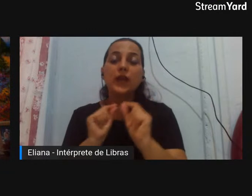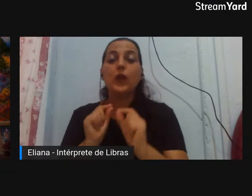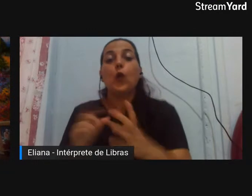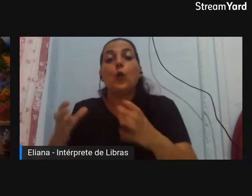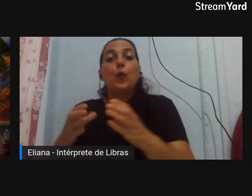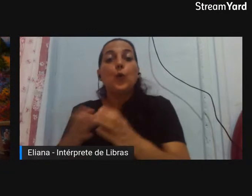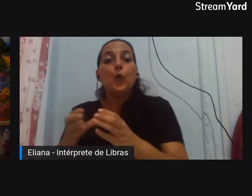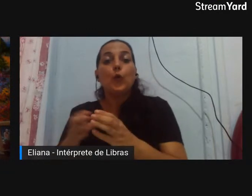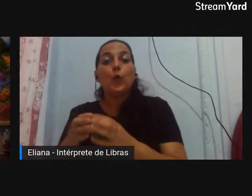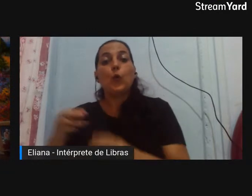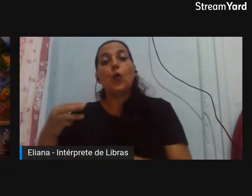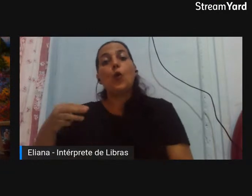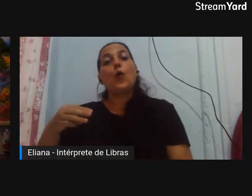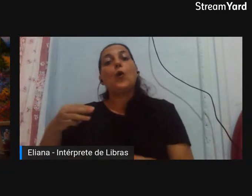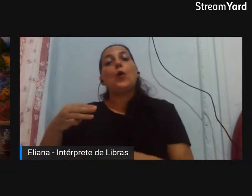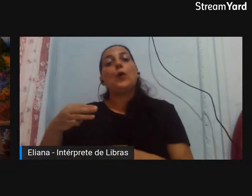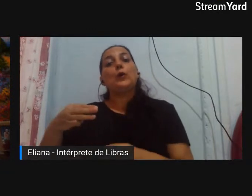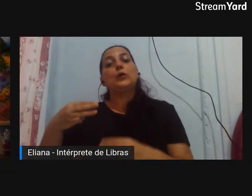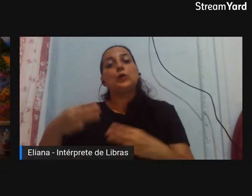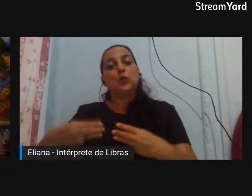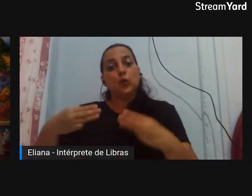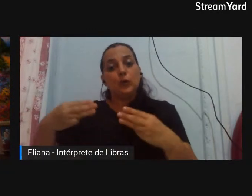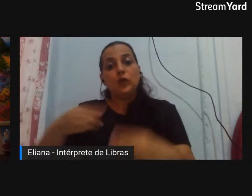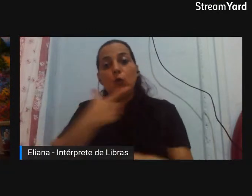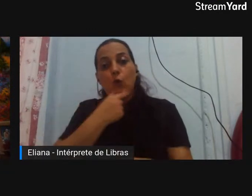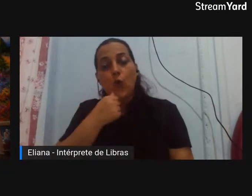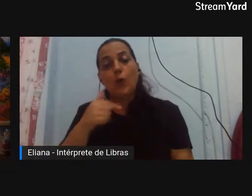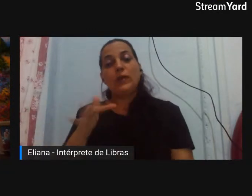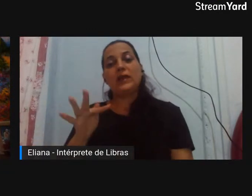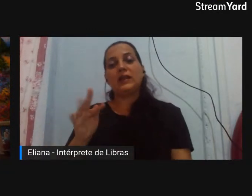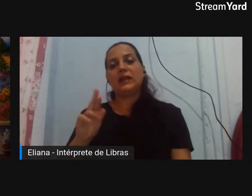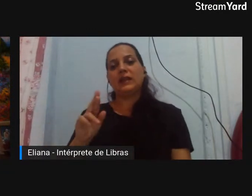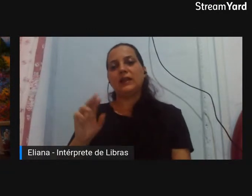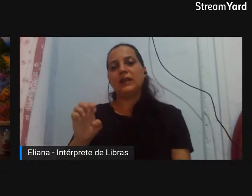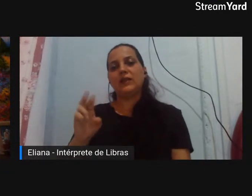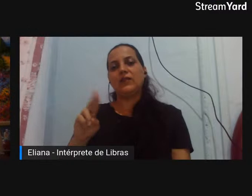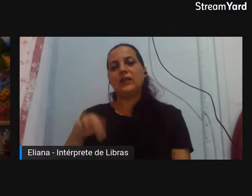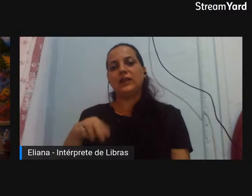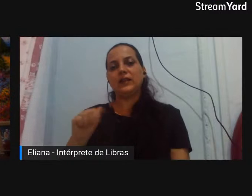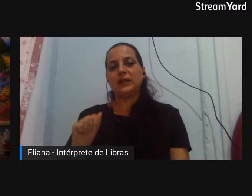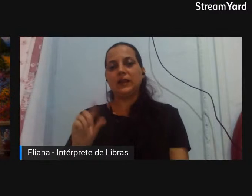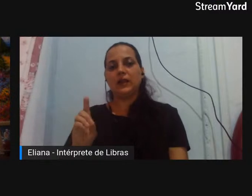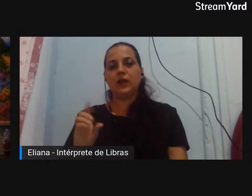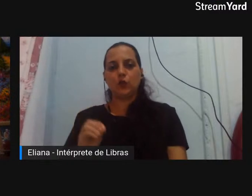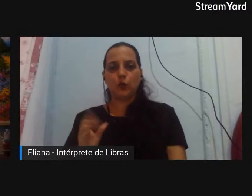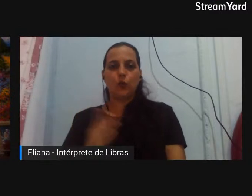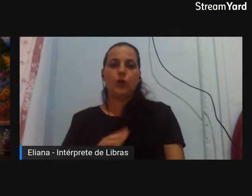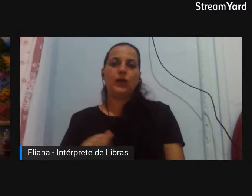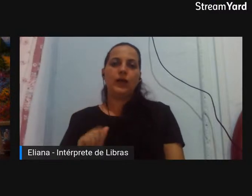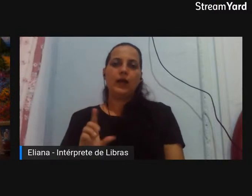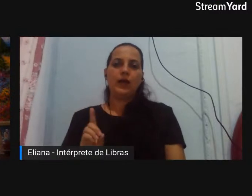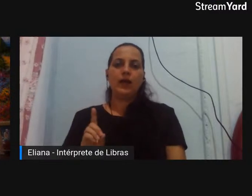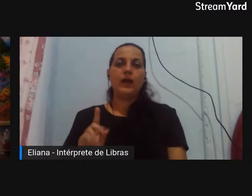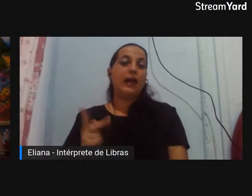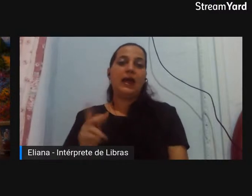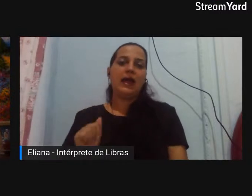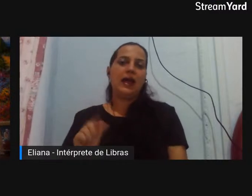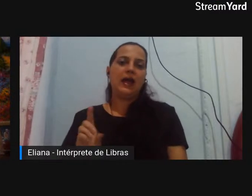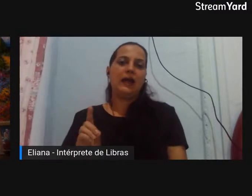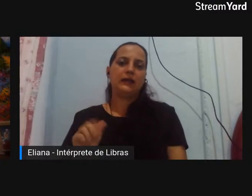pelo ministro Fernando Haddad, que era quem tinha a voz